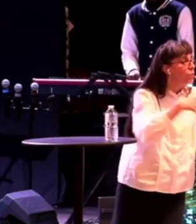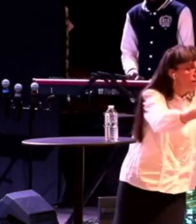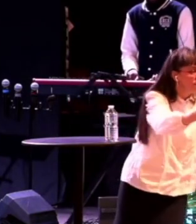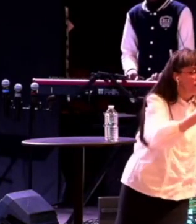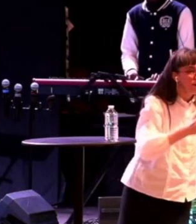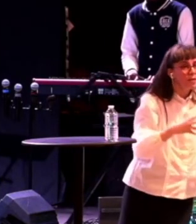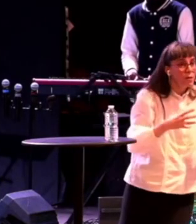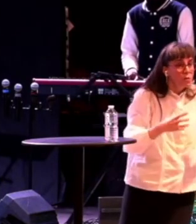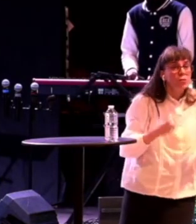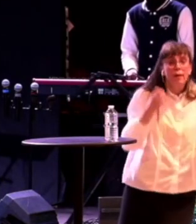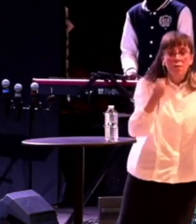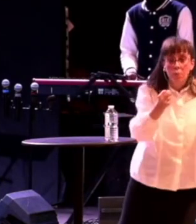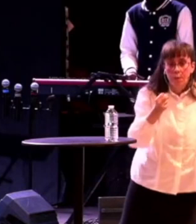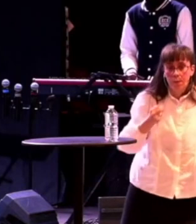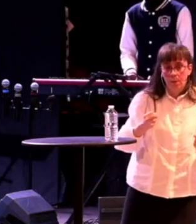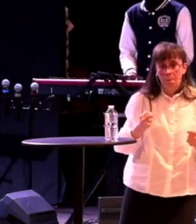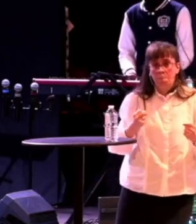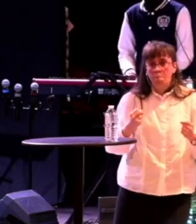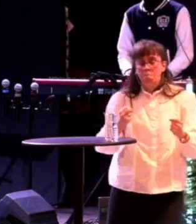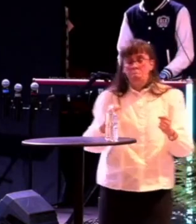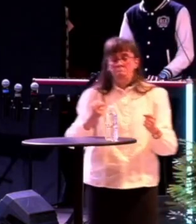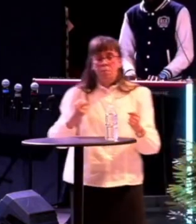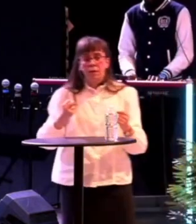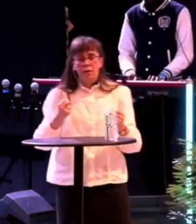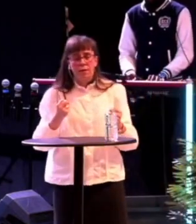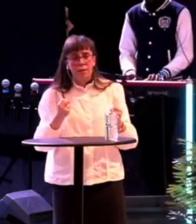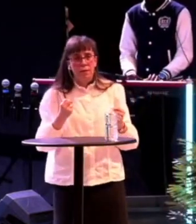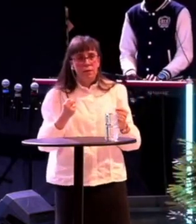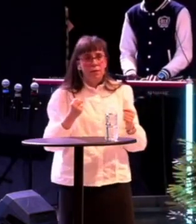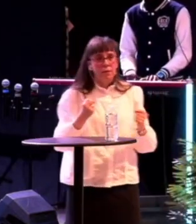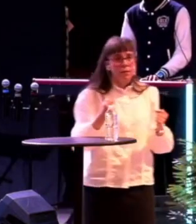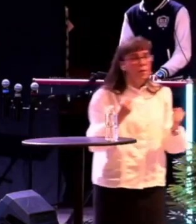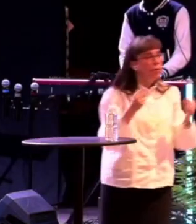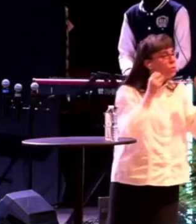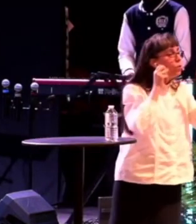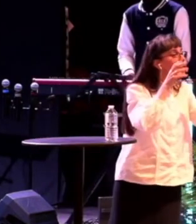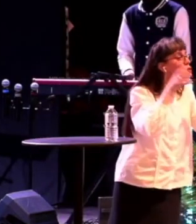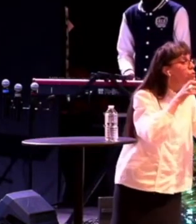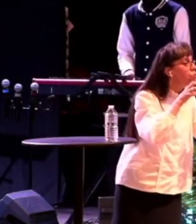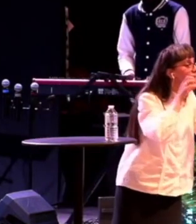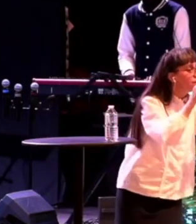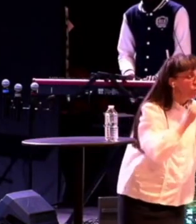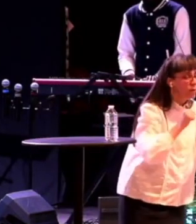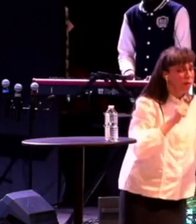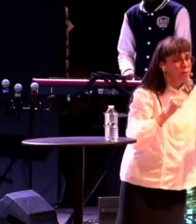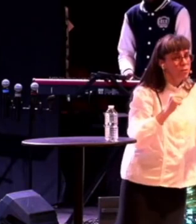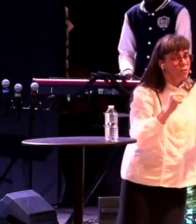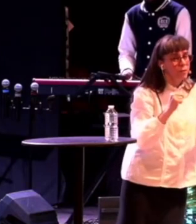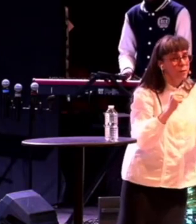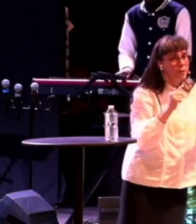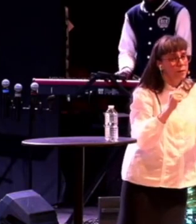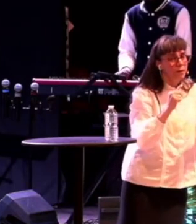from the last time, and it was to encourage the people. Parce que Dieu sait que nous avons besoin d'être encouragés. Because the Lord knew we needed to be